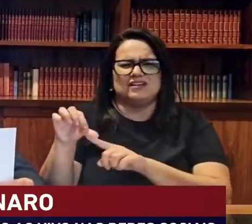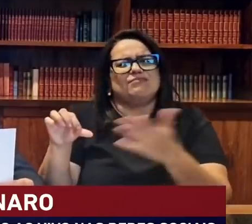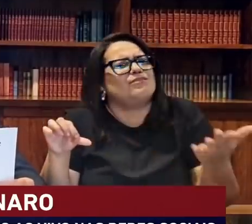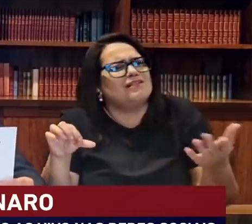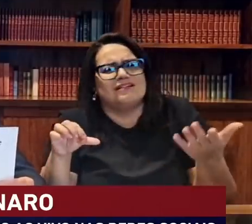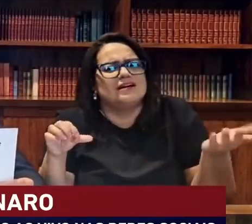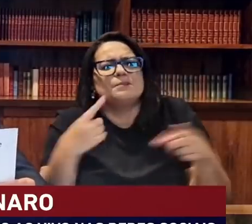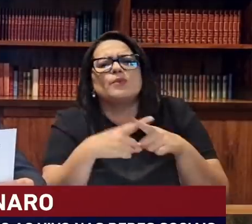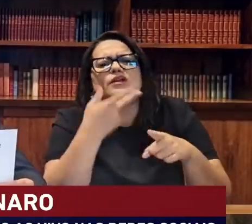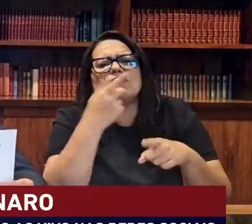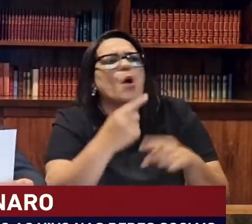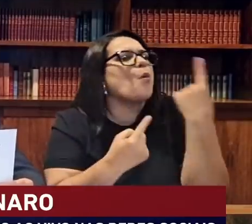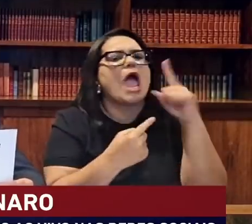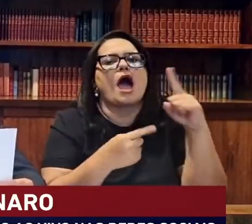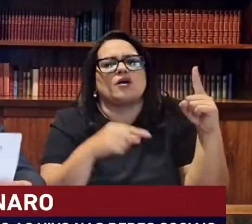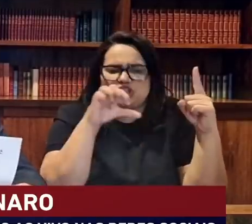Ok?